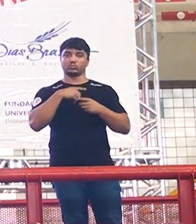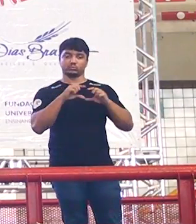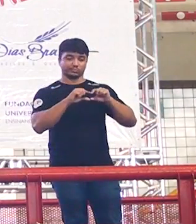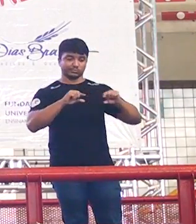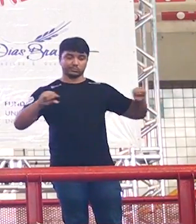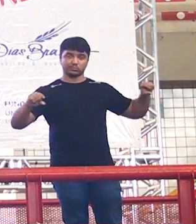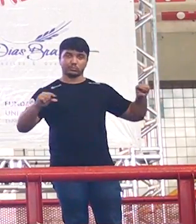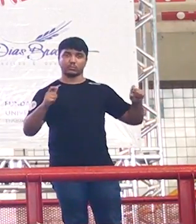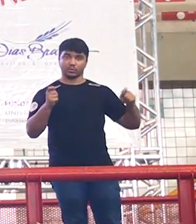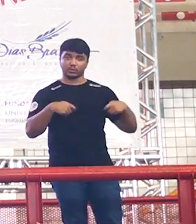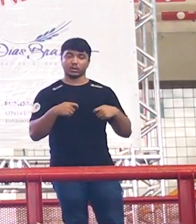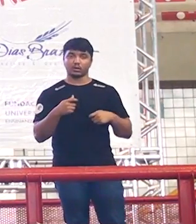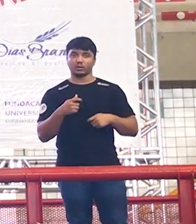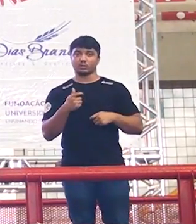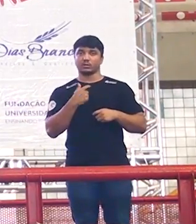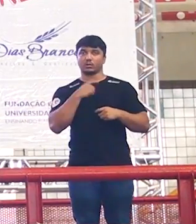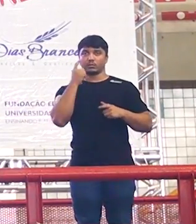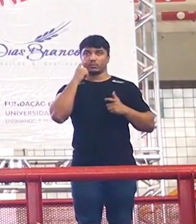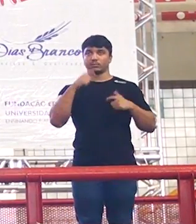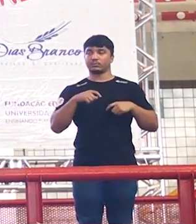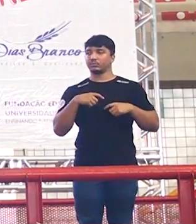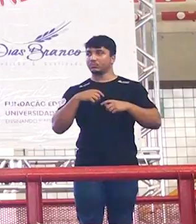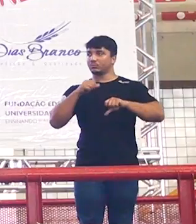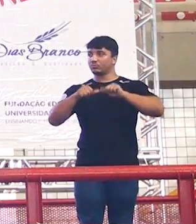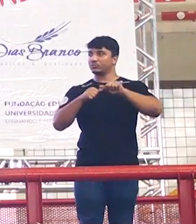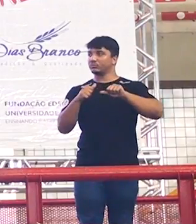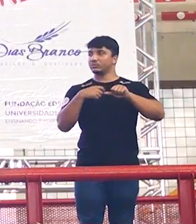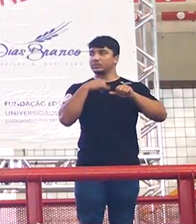país para o outro eu posso ter um grande oleoduto que vai